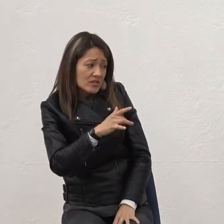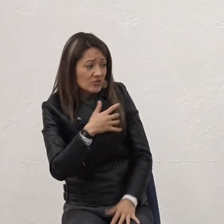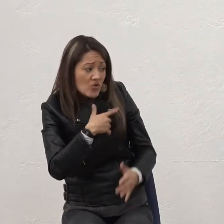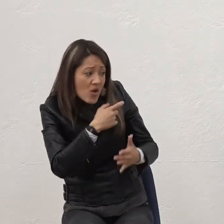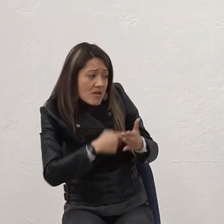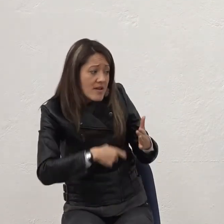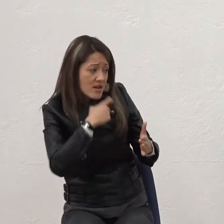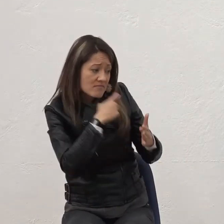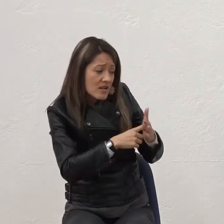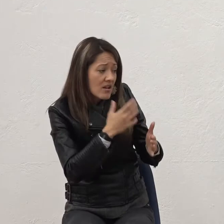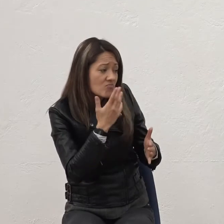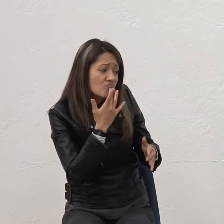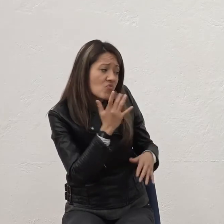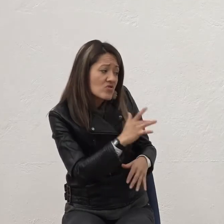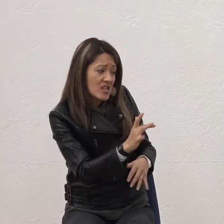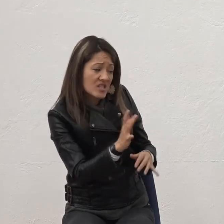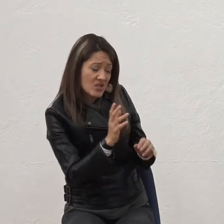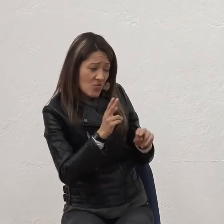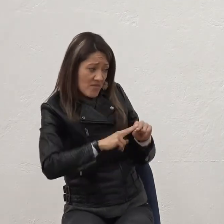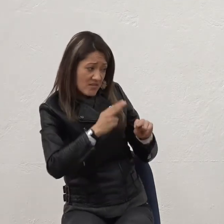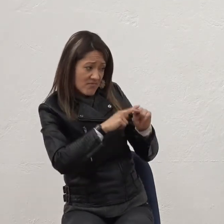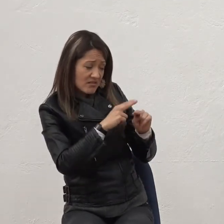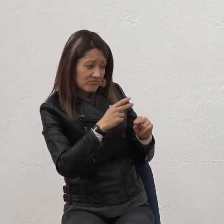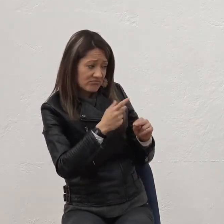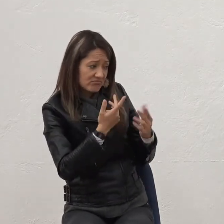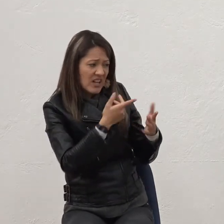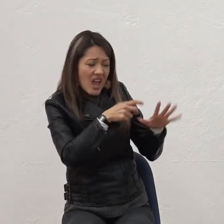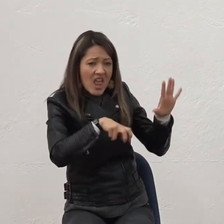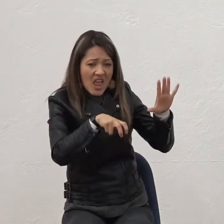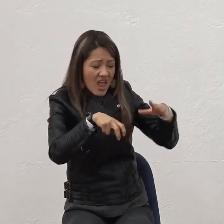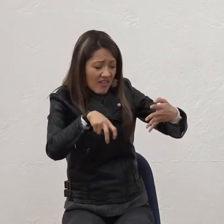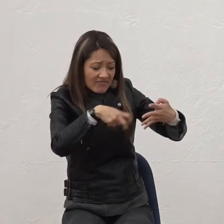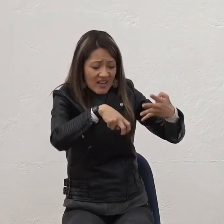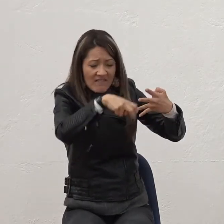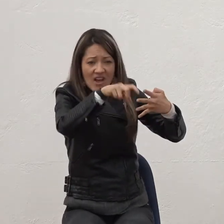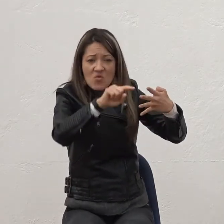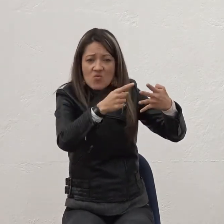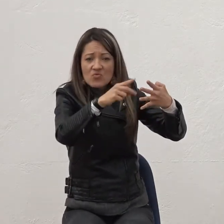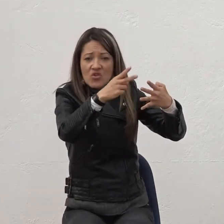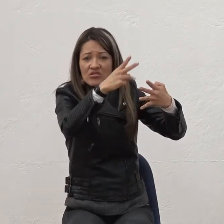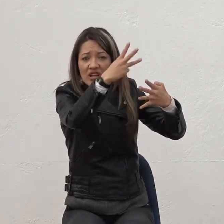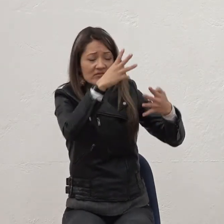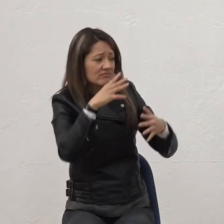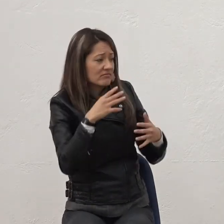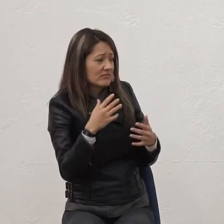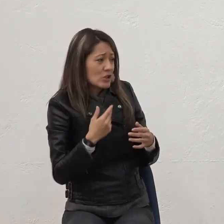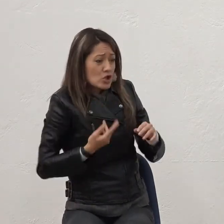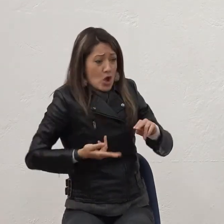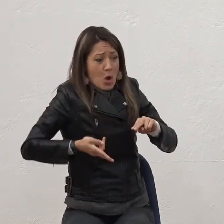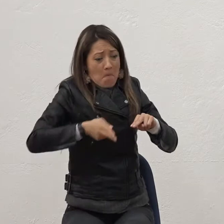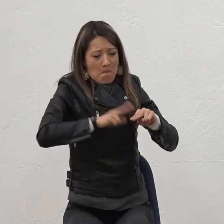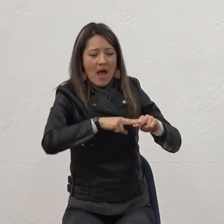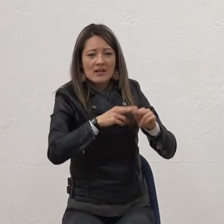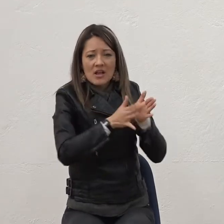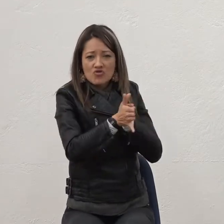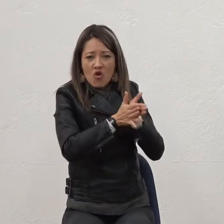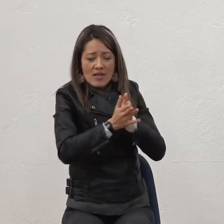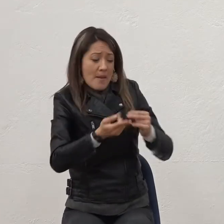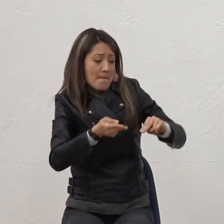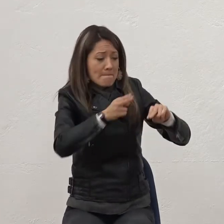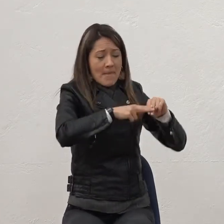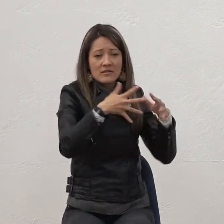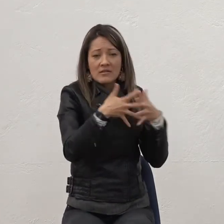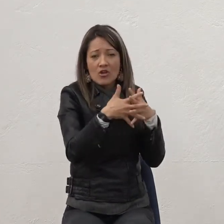más por esa gente. ¿De qué nivel será? Estrato 1, 2, 3, y estoy subiéndole más al chocolate y al arroz y al